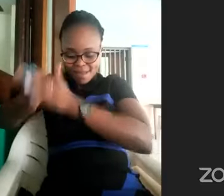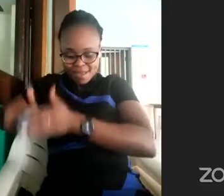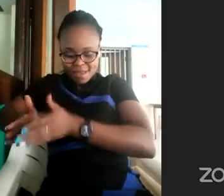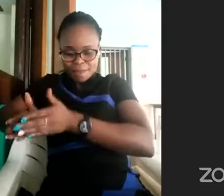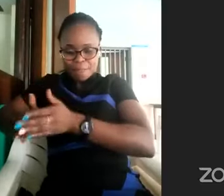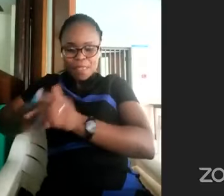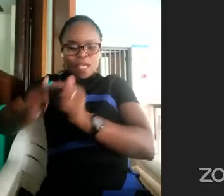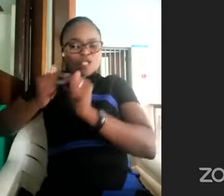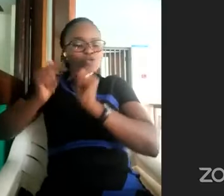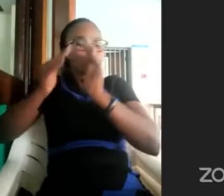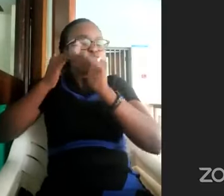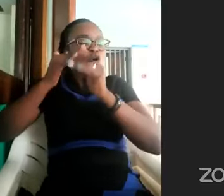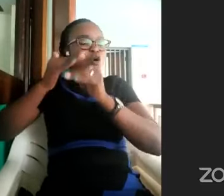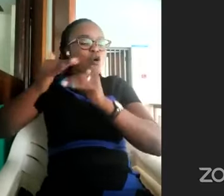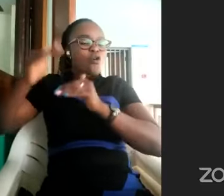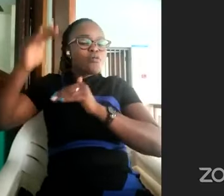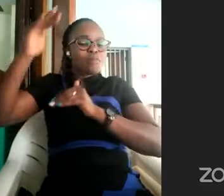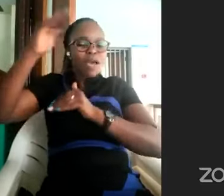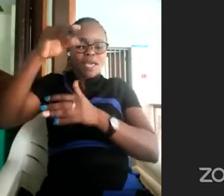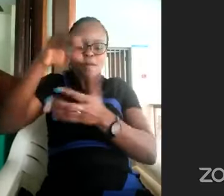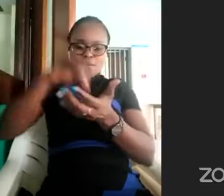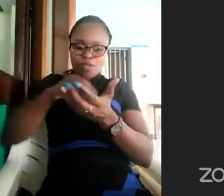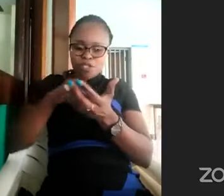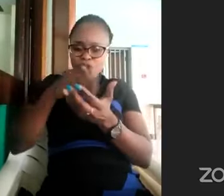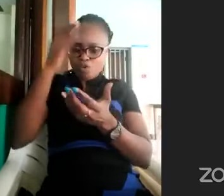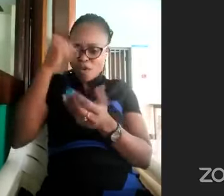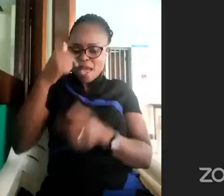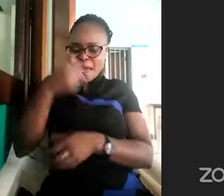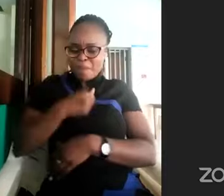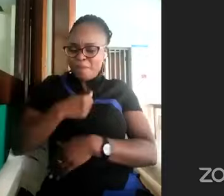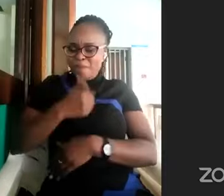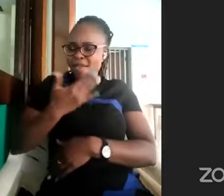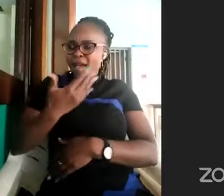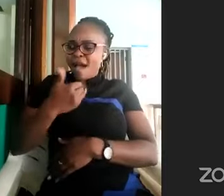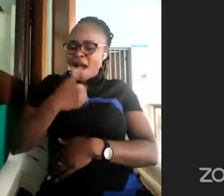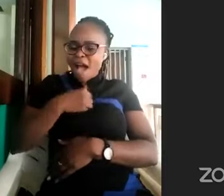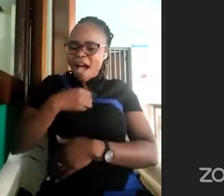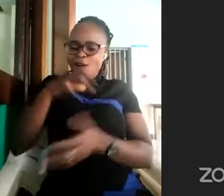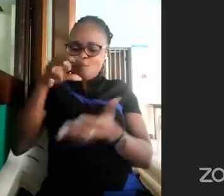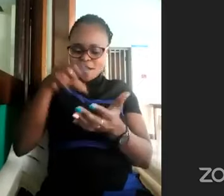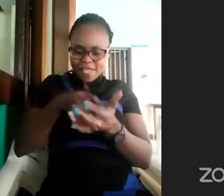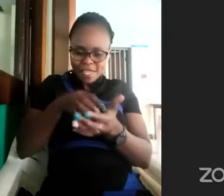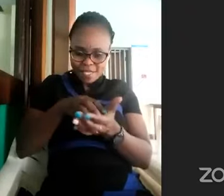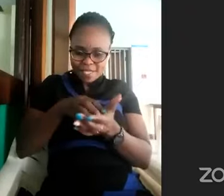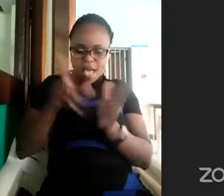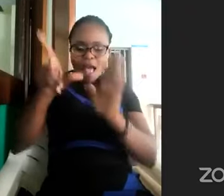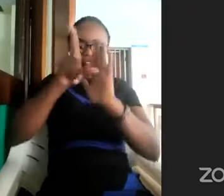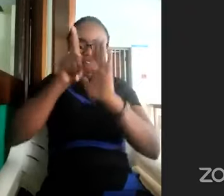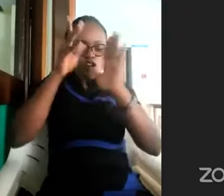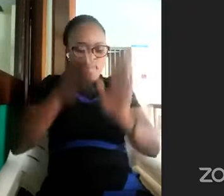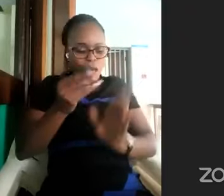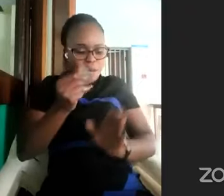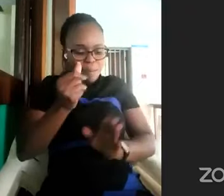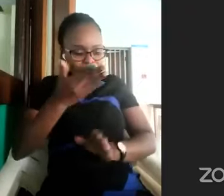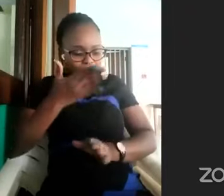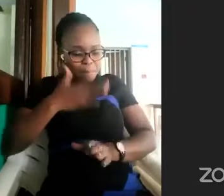tunaweza lipa sisi. Mimi mwenyewe naongea, niko na kesi ambayo wakili ana pesa zangu ameshikilia hivi, na nimeenda mpaka kwa compliance na